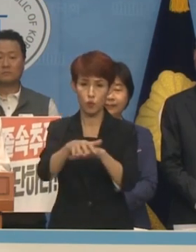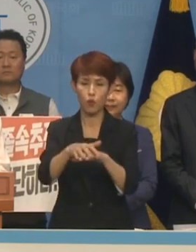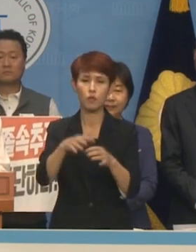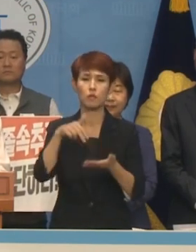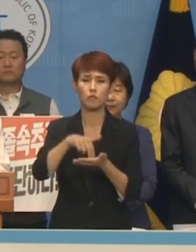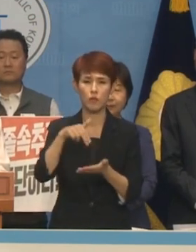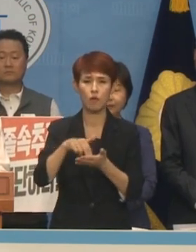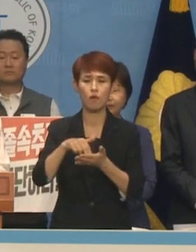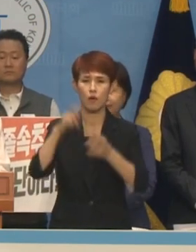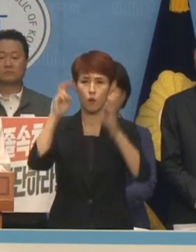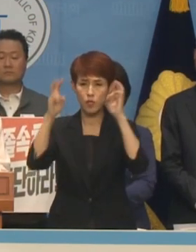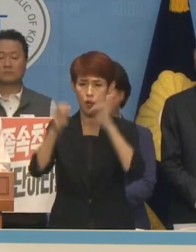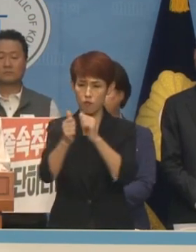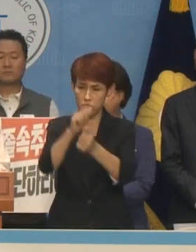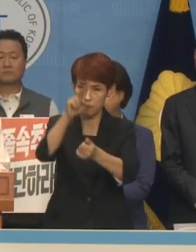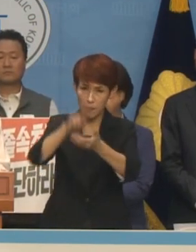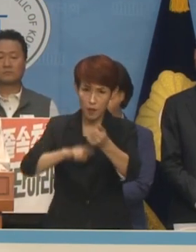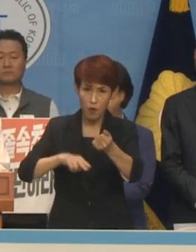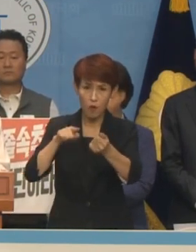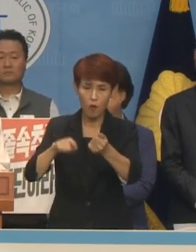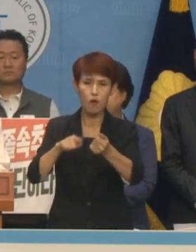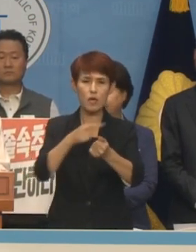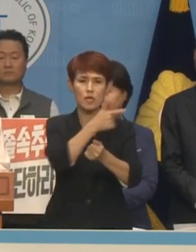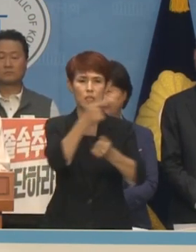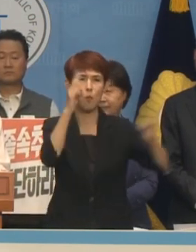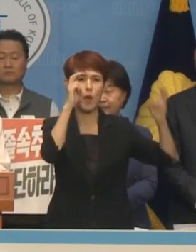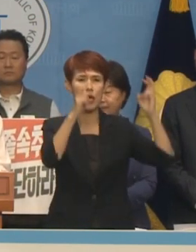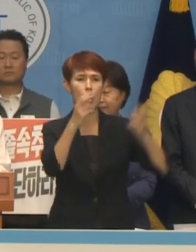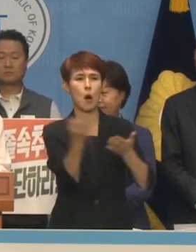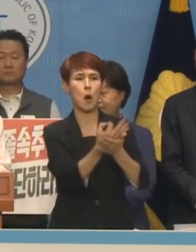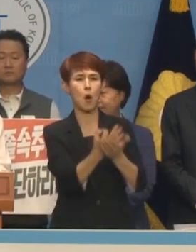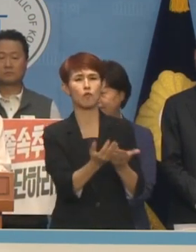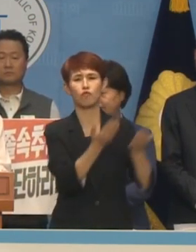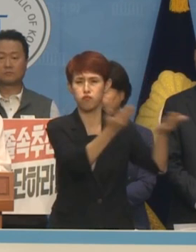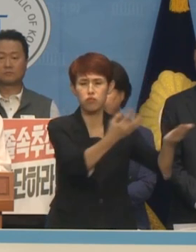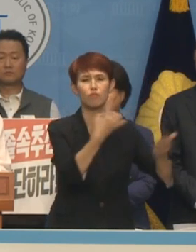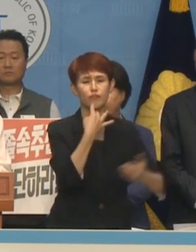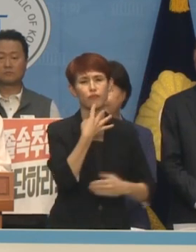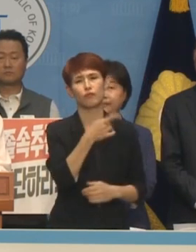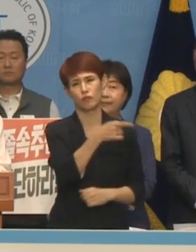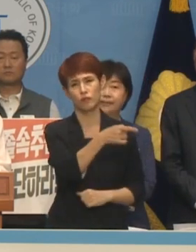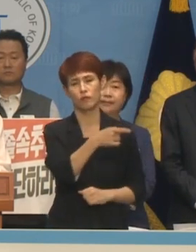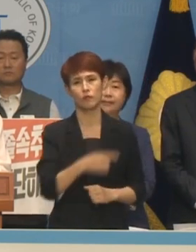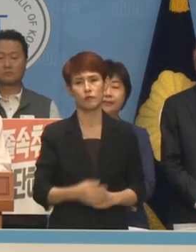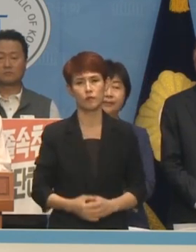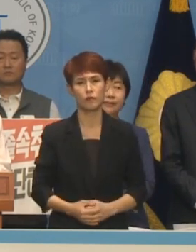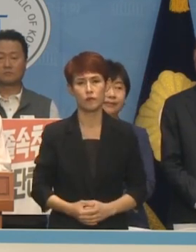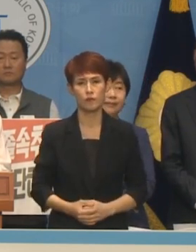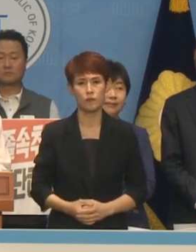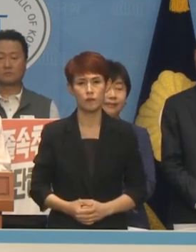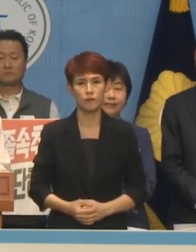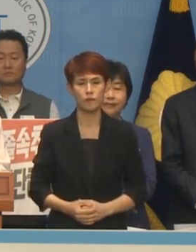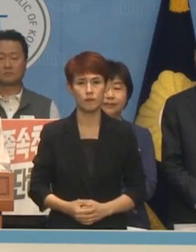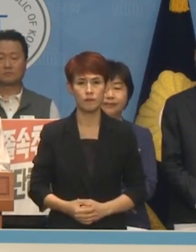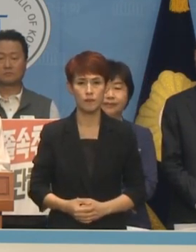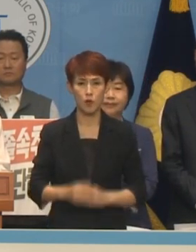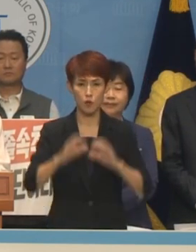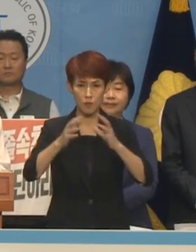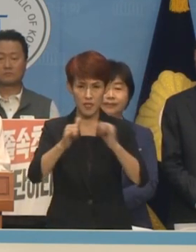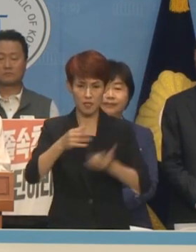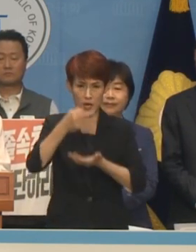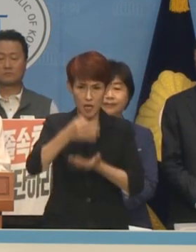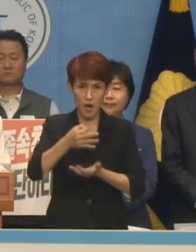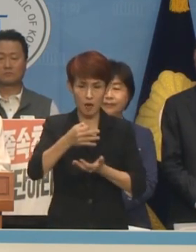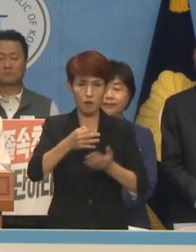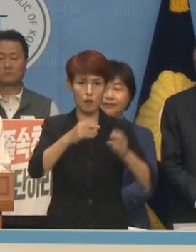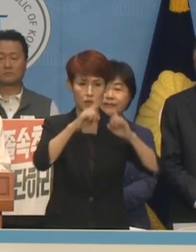한전 자회사의 지분 매각은 재벌 기업만 배불리는 재벌 특혜로 규정한다. 이에 국민의 자산을